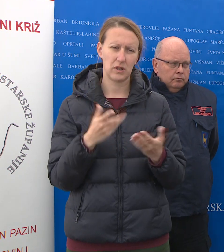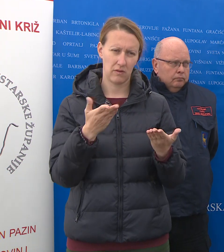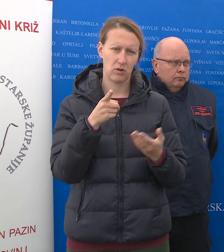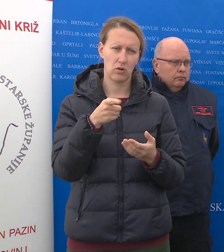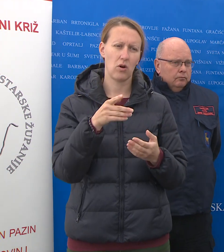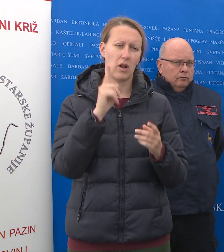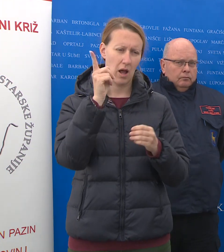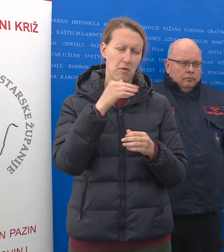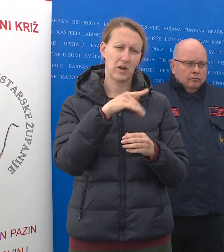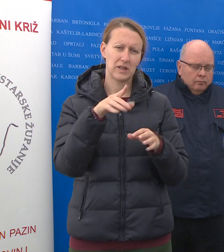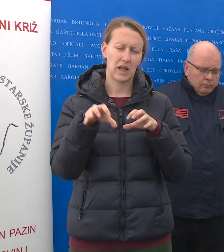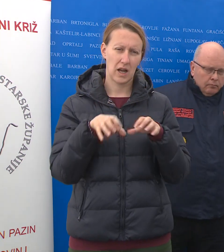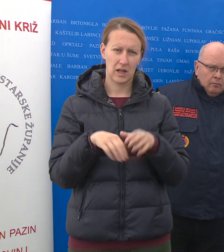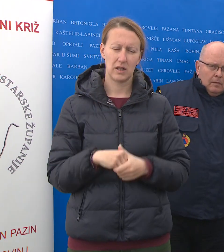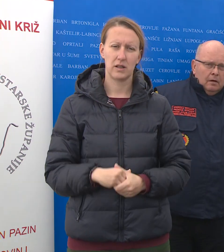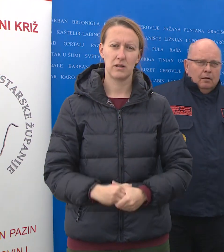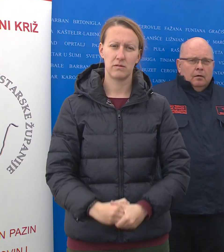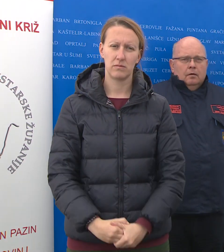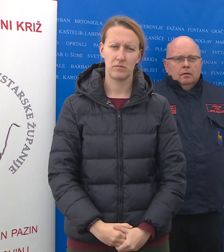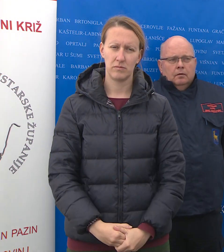to je napomena za zdravstvene radnike.